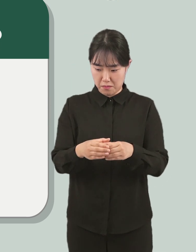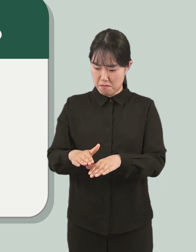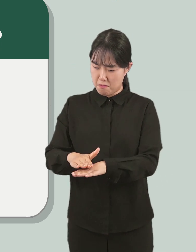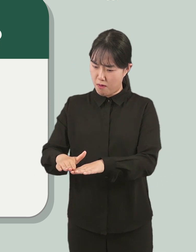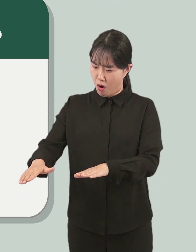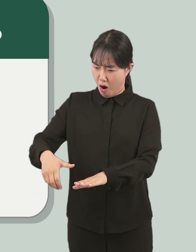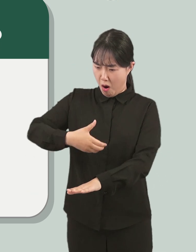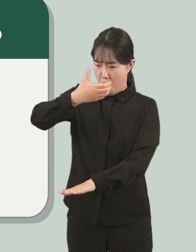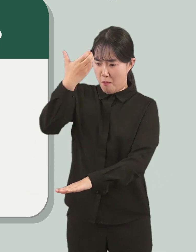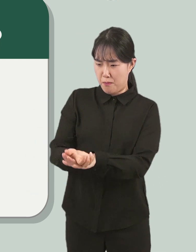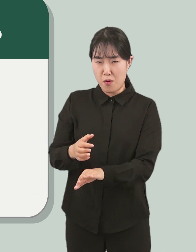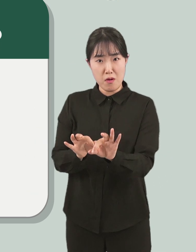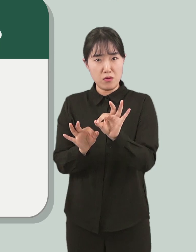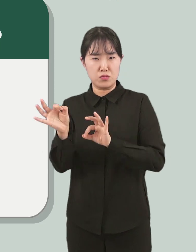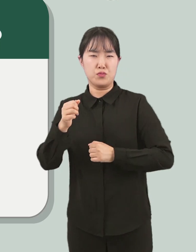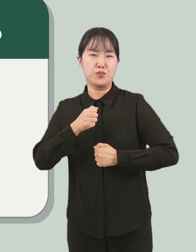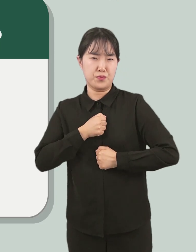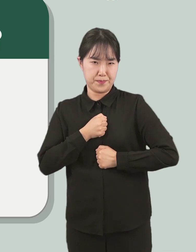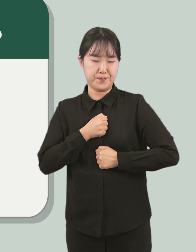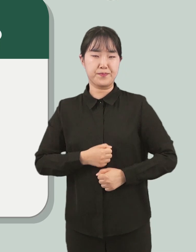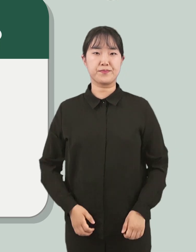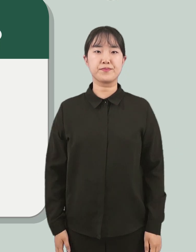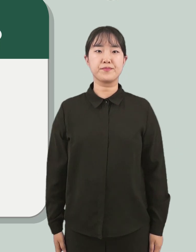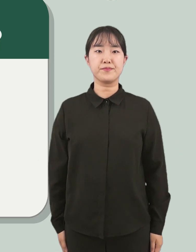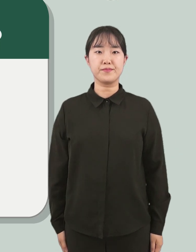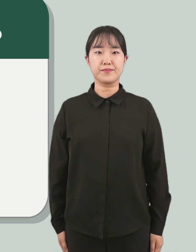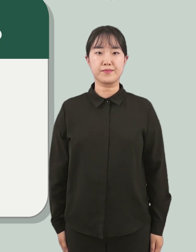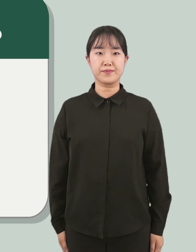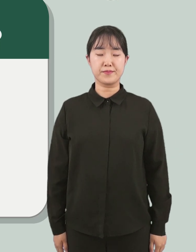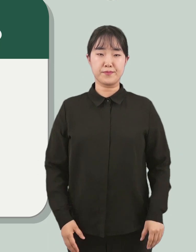등 강한 충격을 주면 안 됩니다.